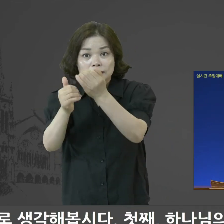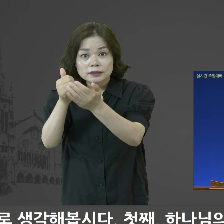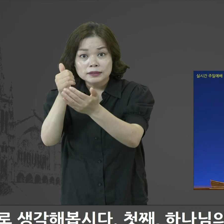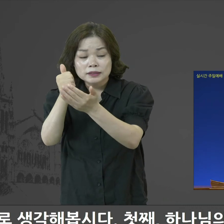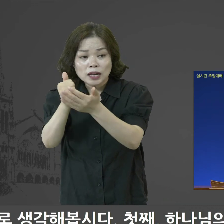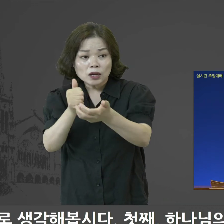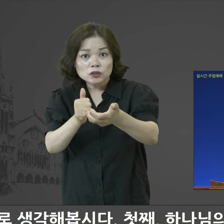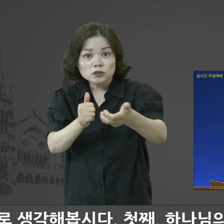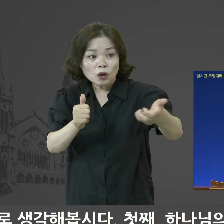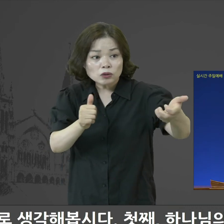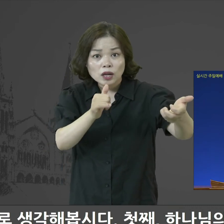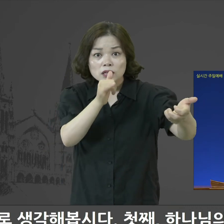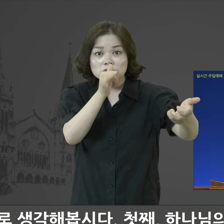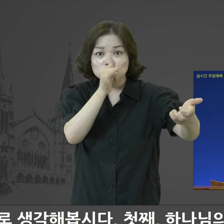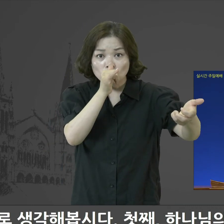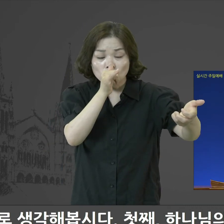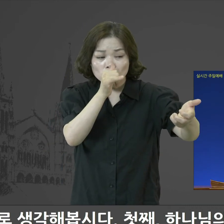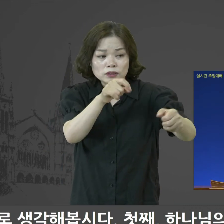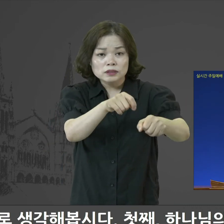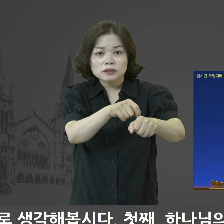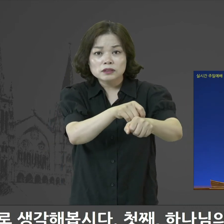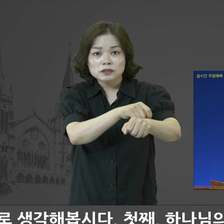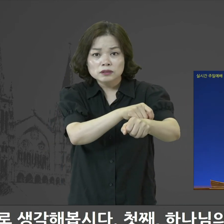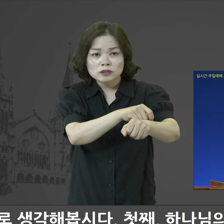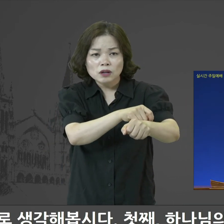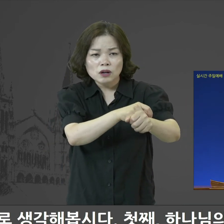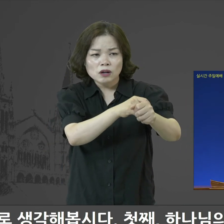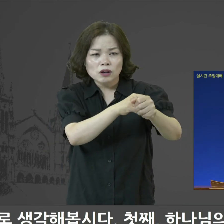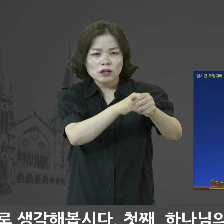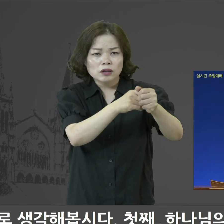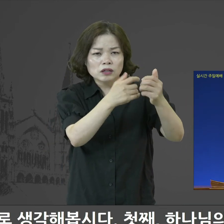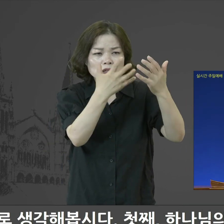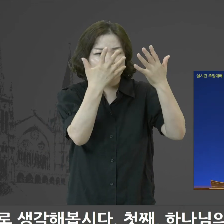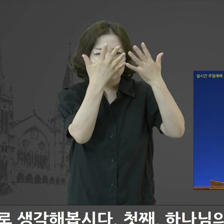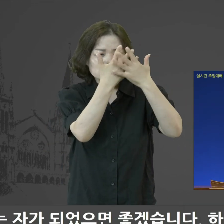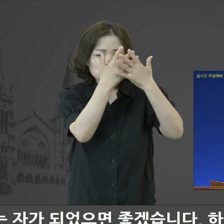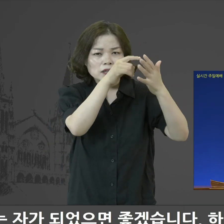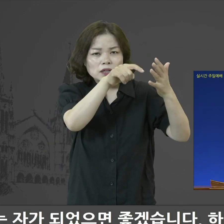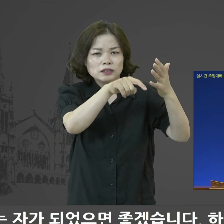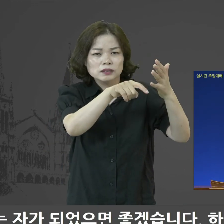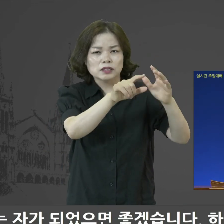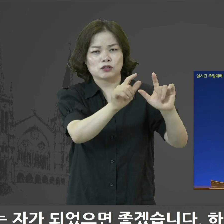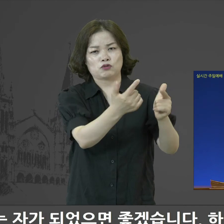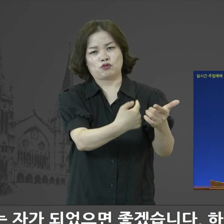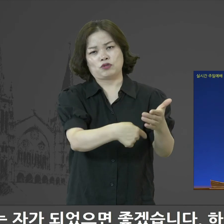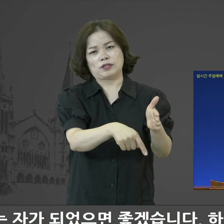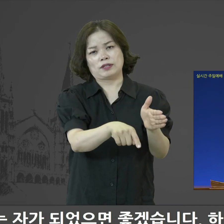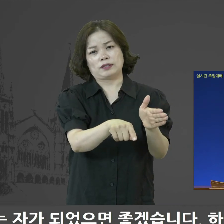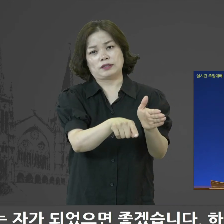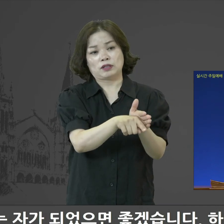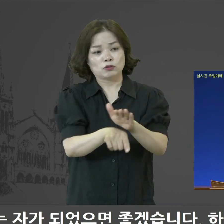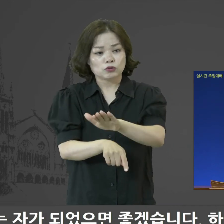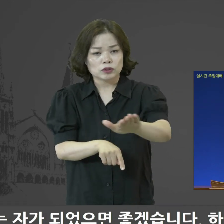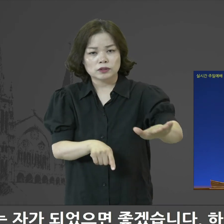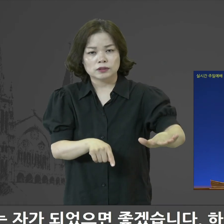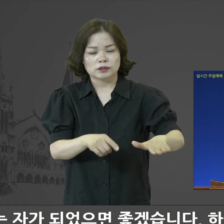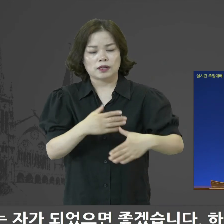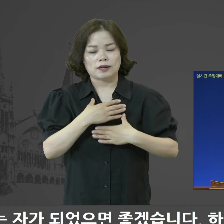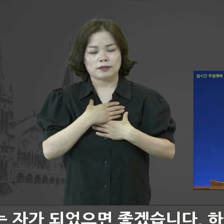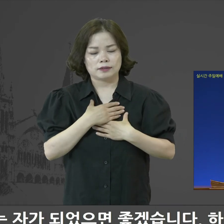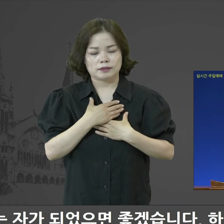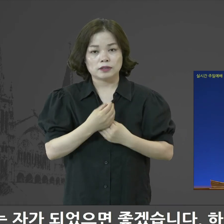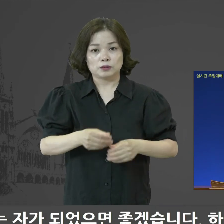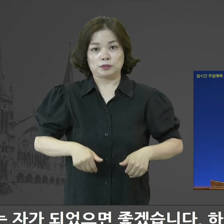하나님을 떠나 있고 특별히 어두워지지 않도록 하기 위해서 우리는 안전장치가